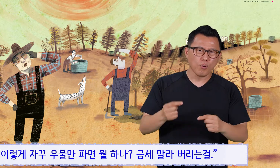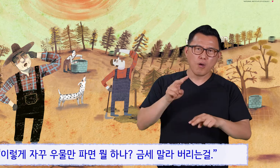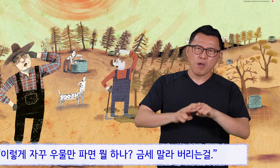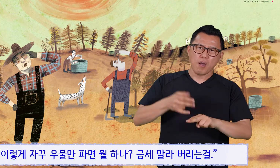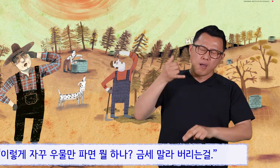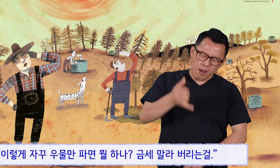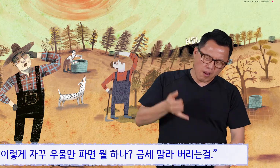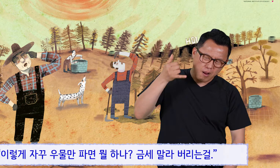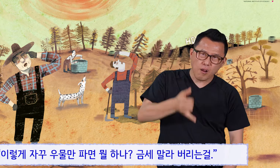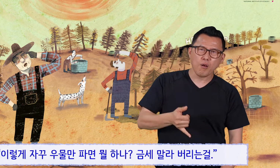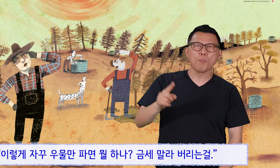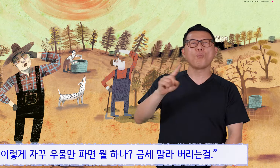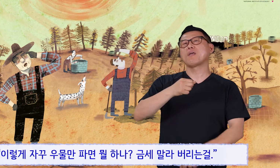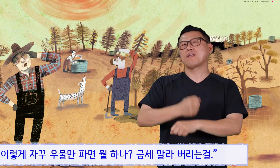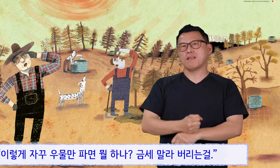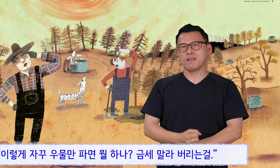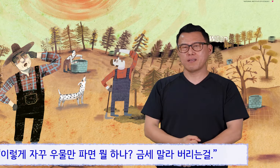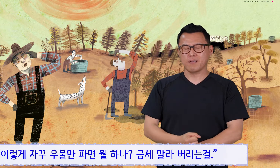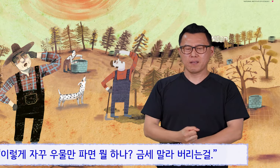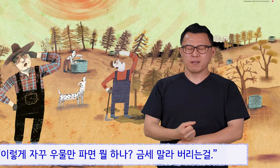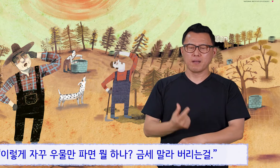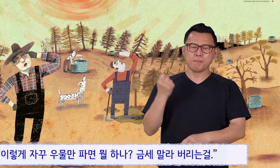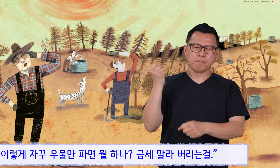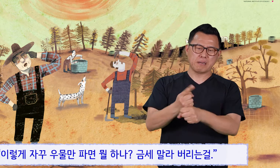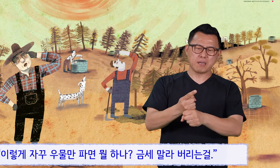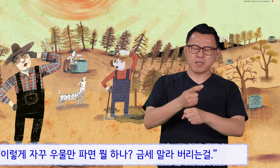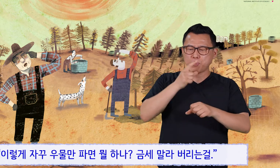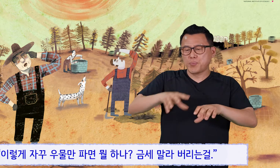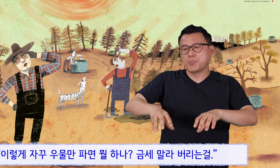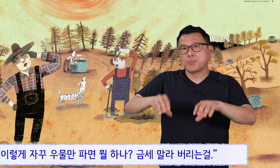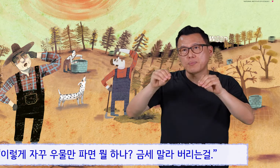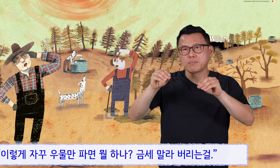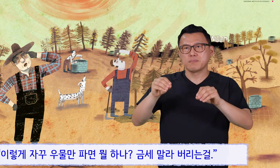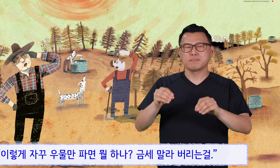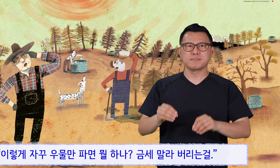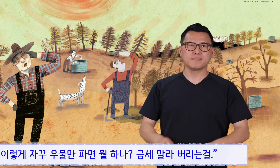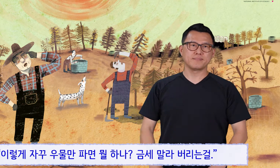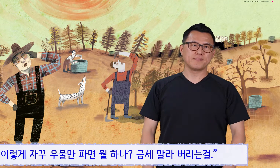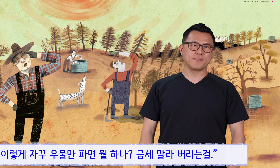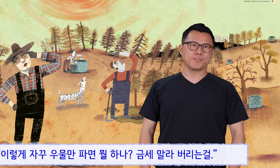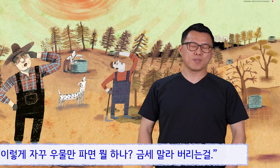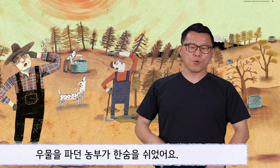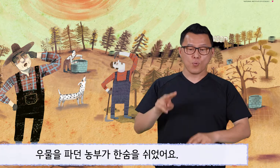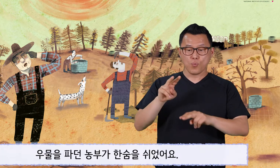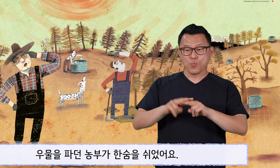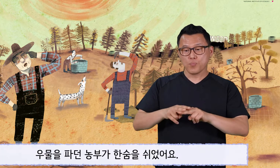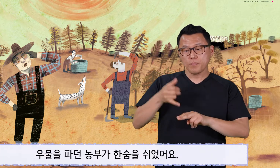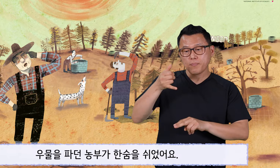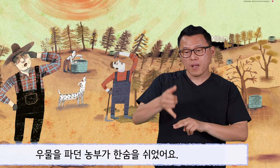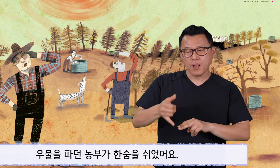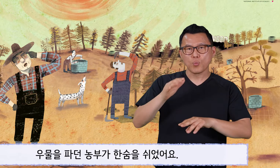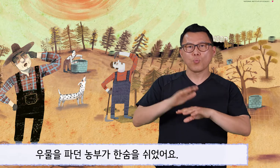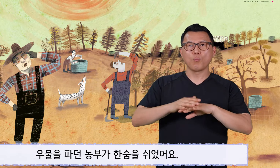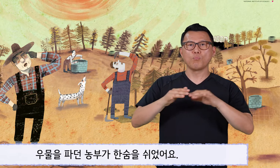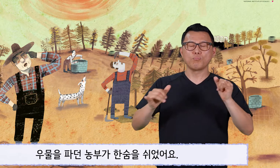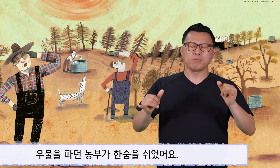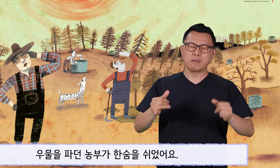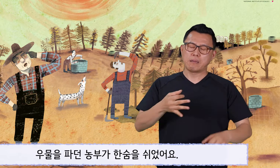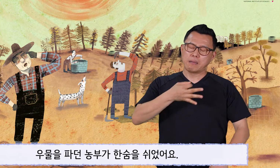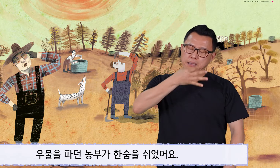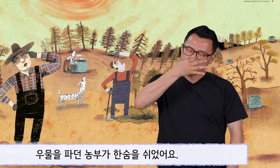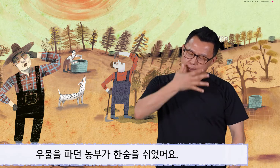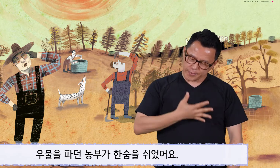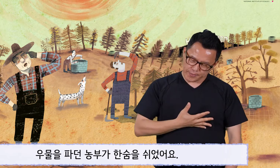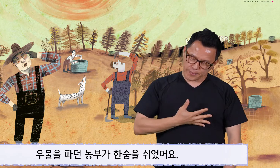이렇게 자꾸 우물만 파면 뭘하나. 금세 말라버리는 걸. 우물을 파던